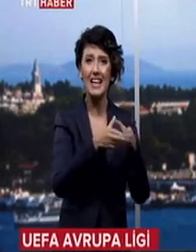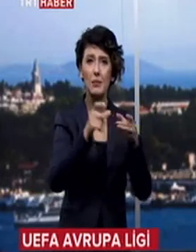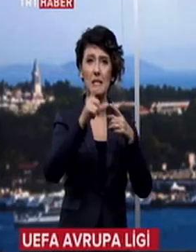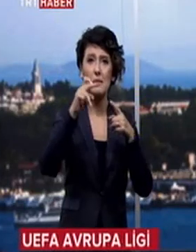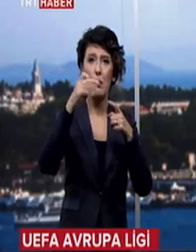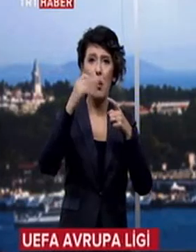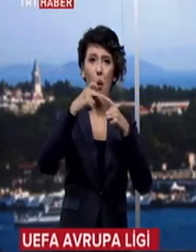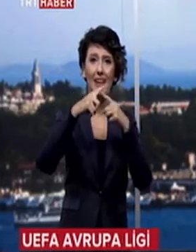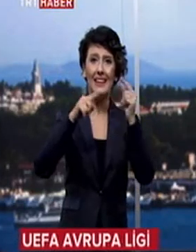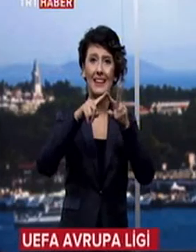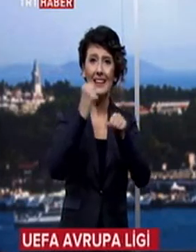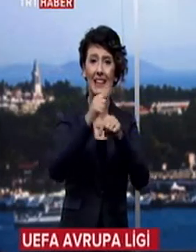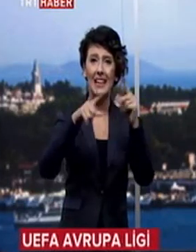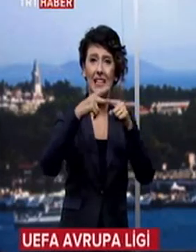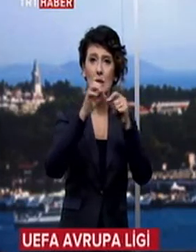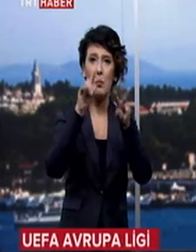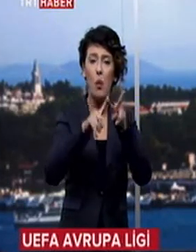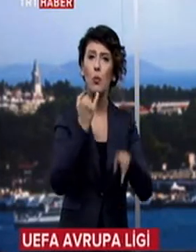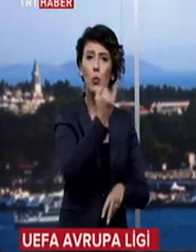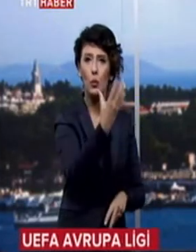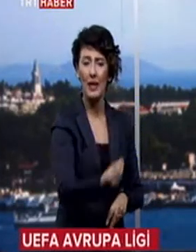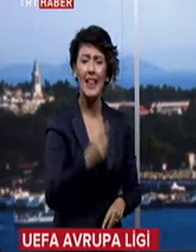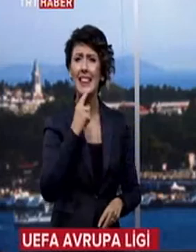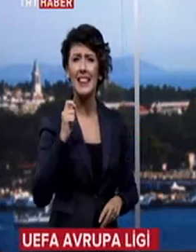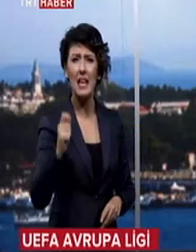ekibi Sporting Lisbon'a konuk olacak.